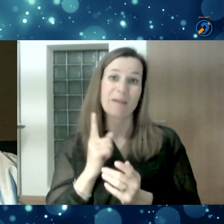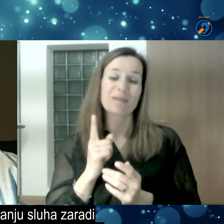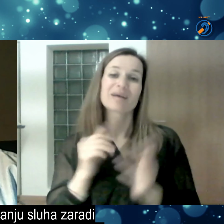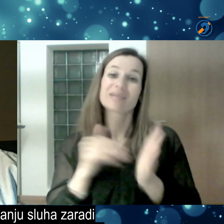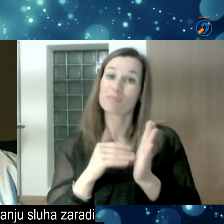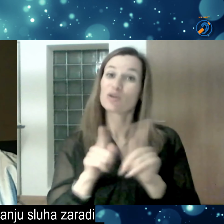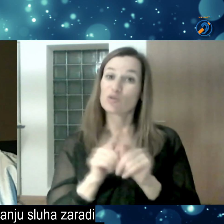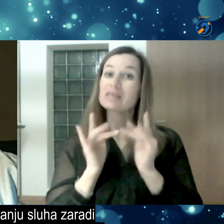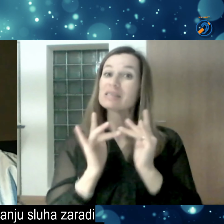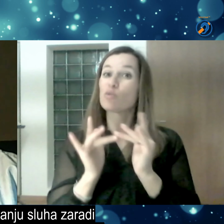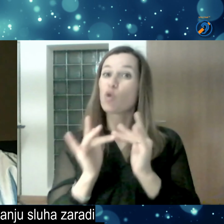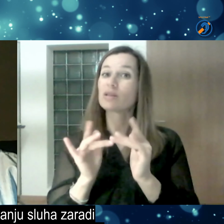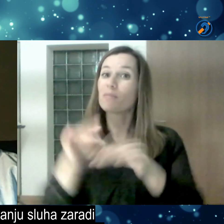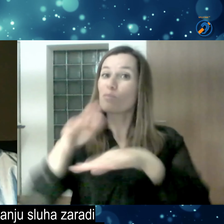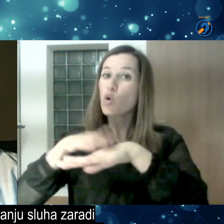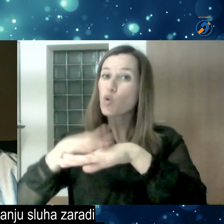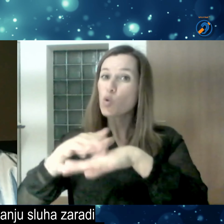poročam napredovanje